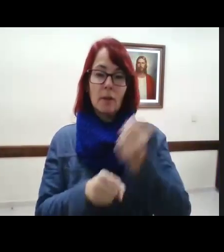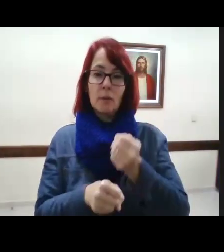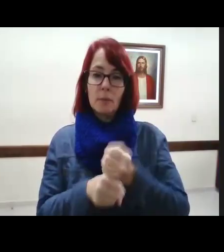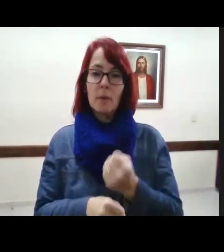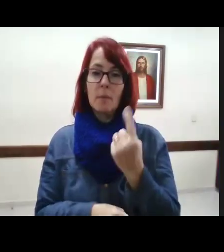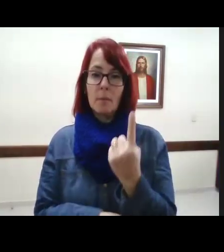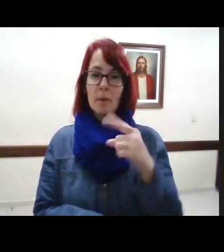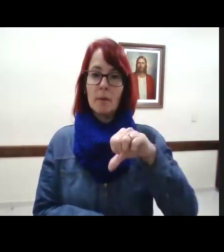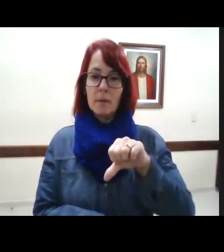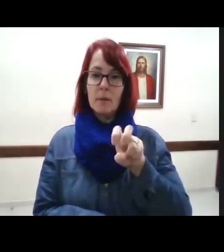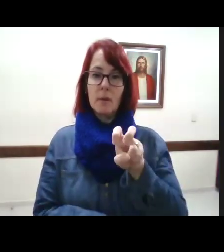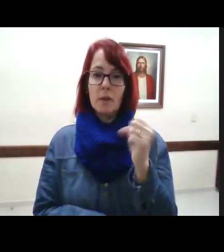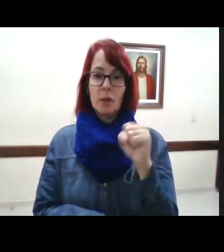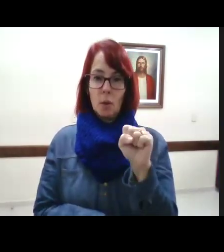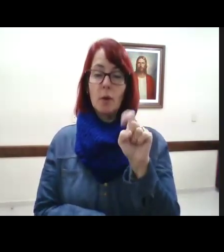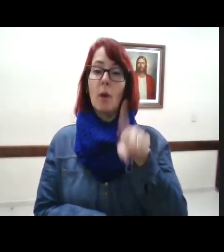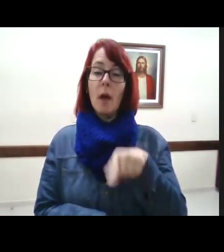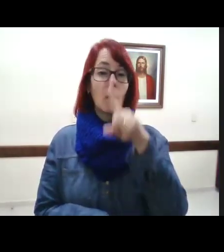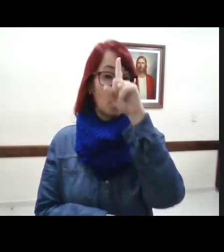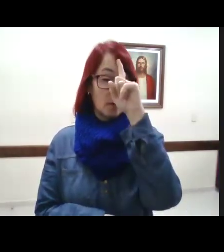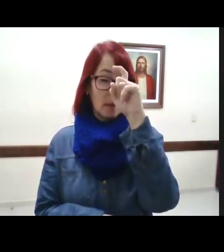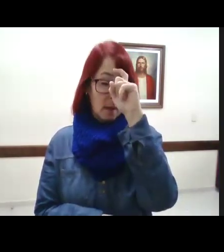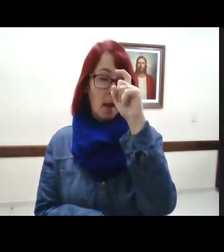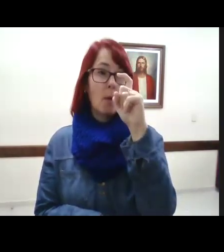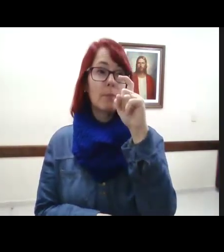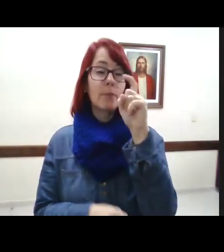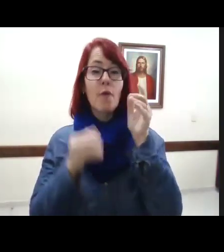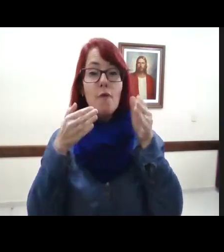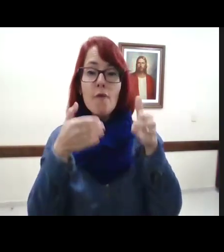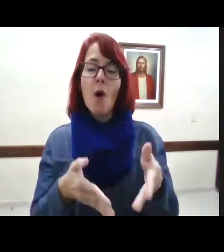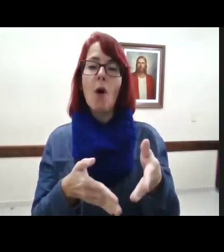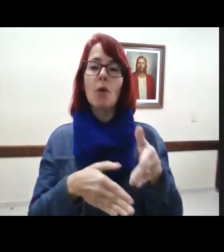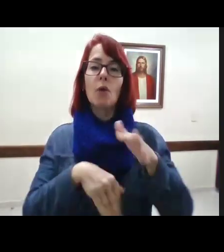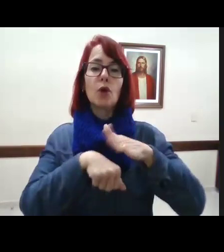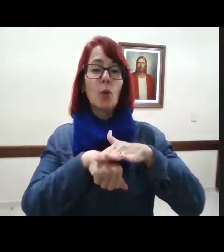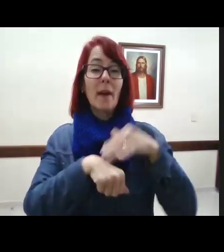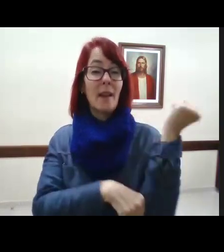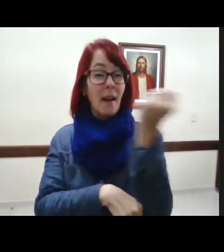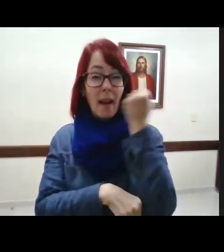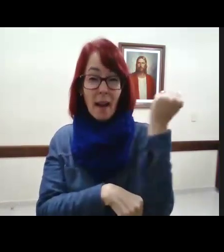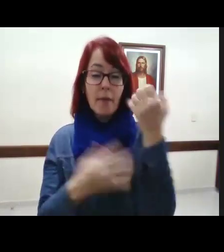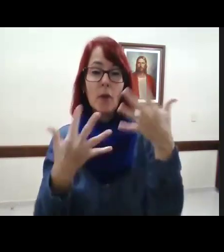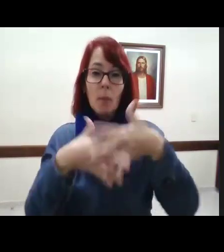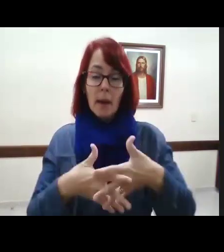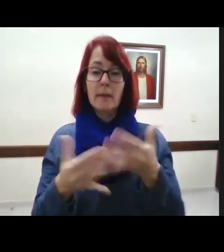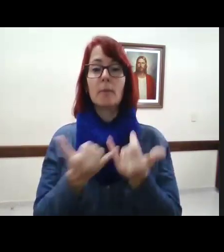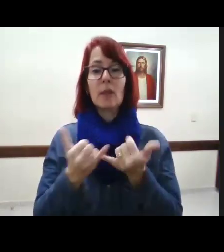ele é referência no tratamento de doenças graves, de grande complexidade, entre elas o